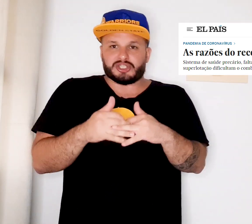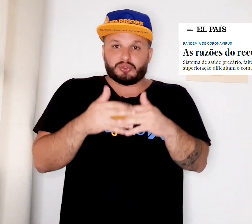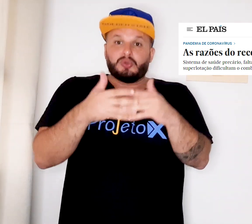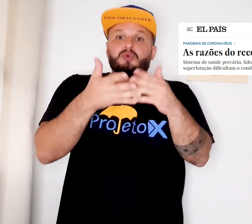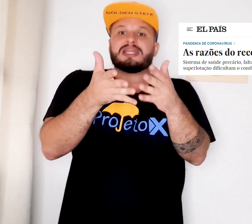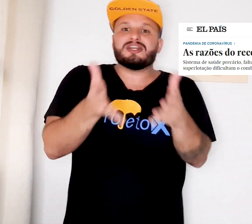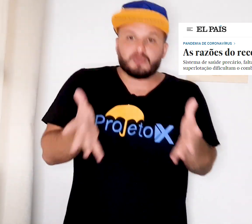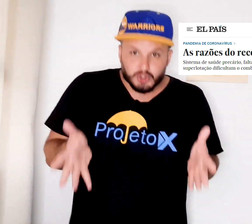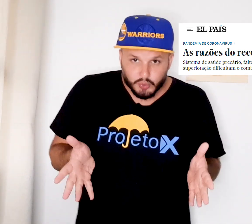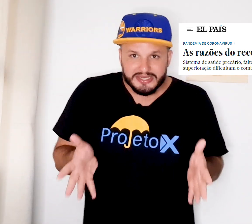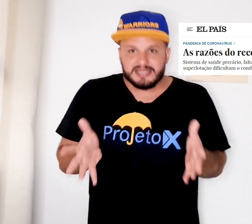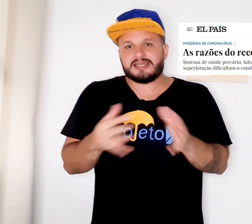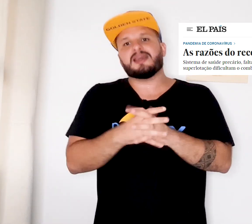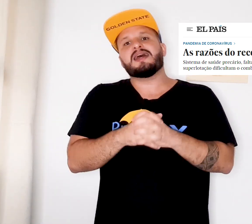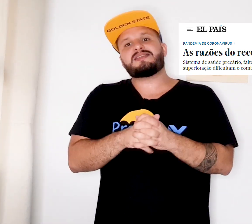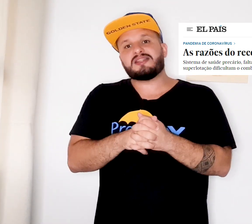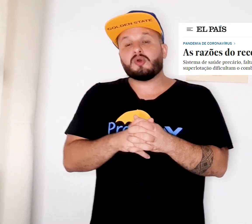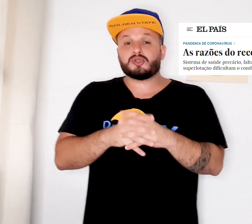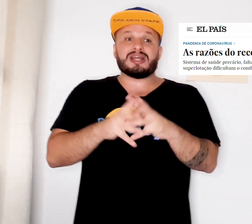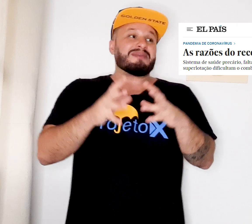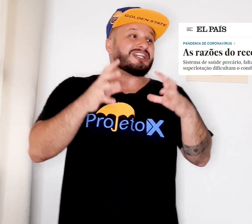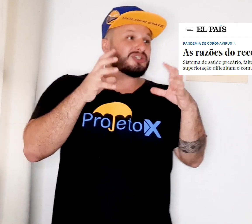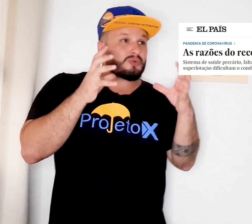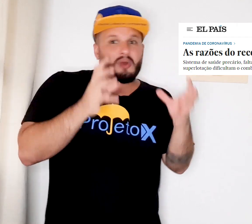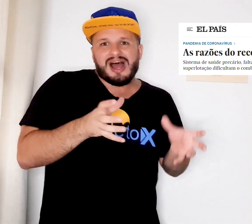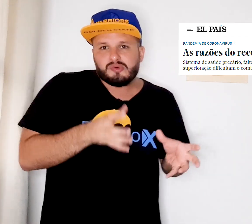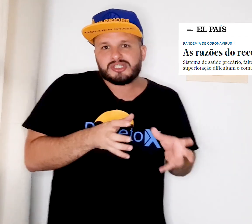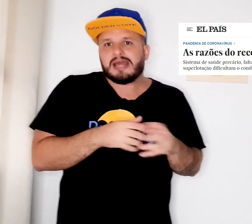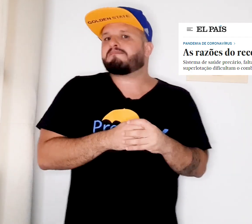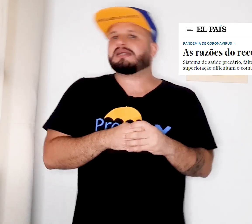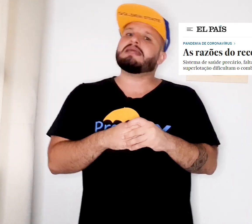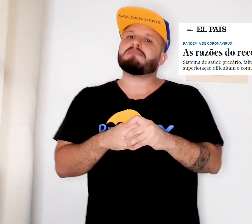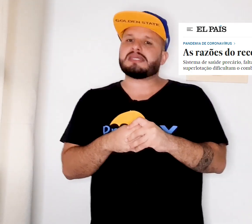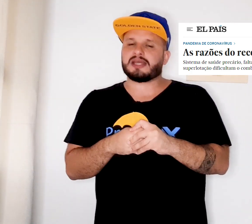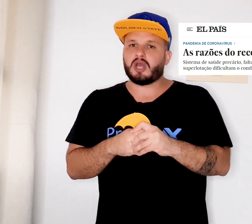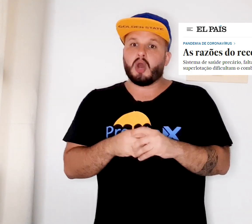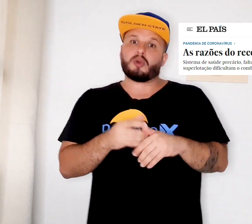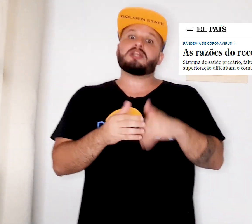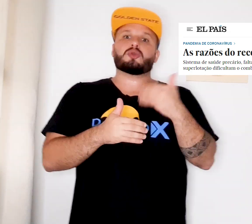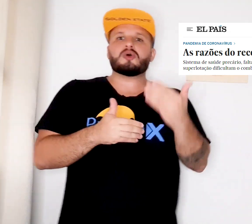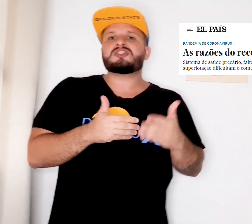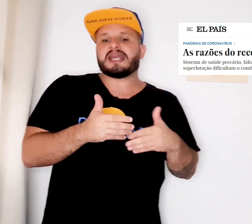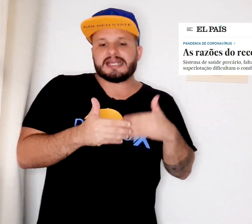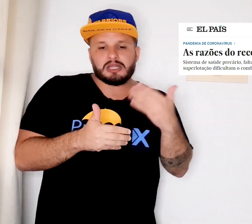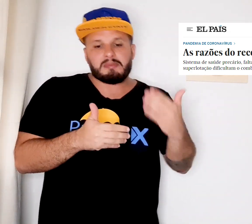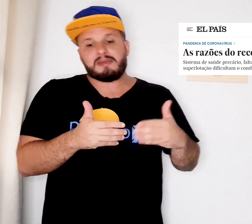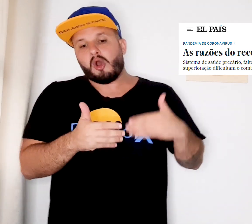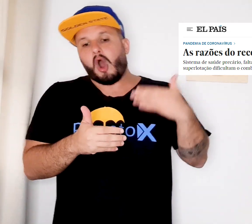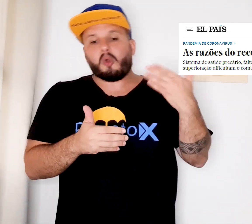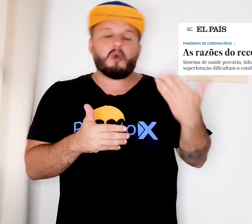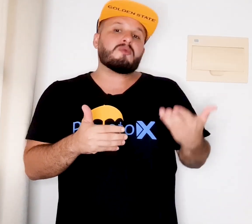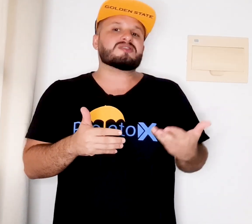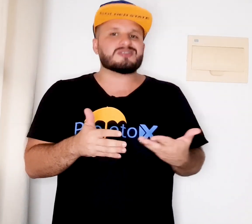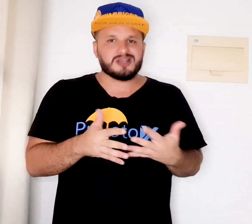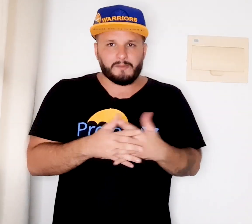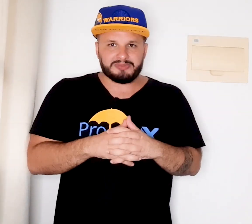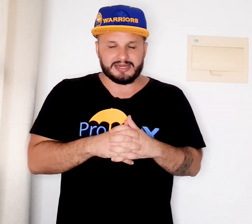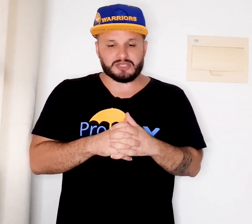do querido Swing se deu justamente no auge da pandemia, o que trouxe ainda uma maior comoção